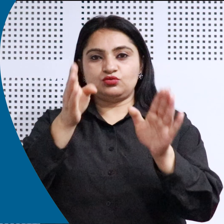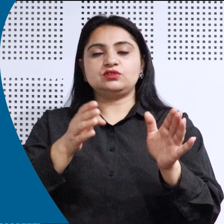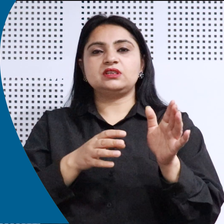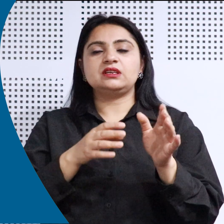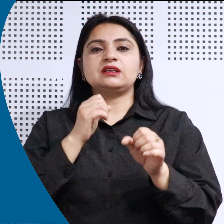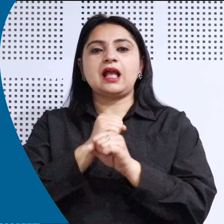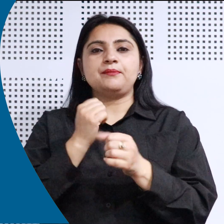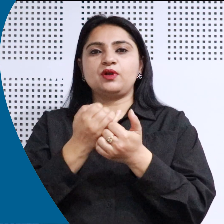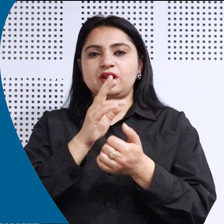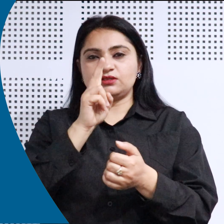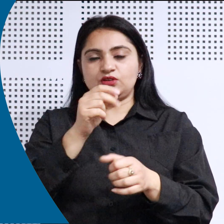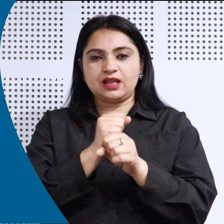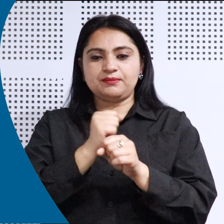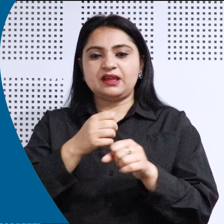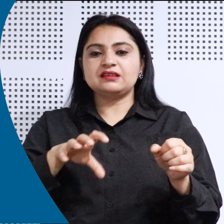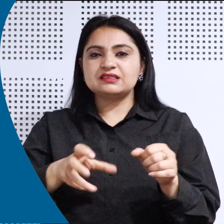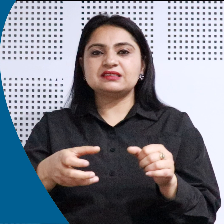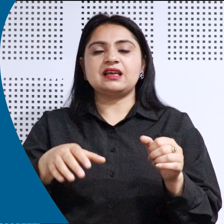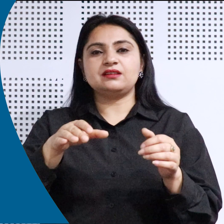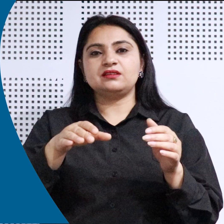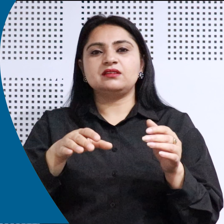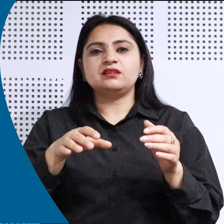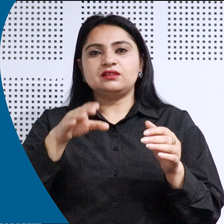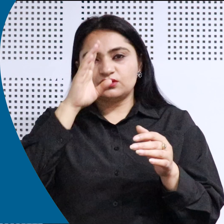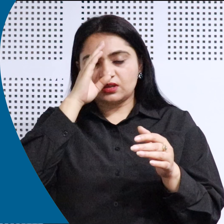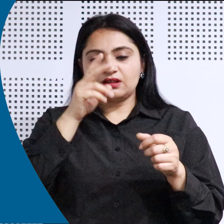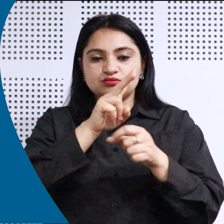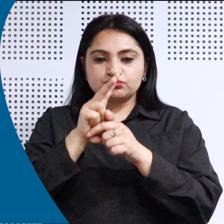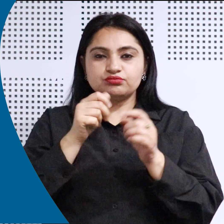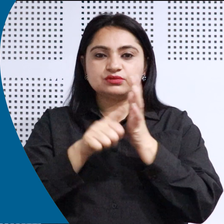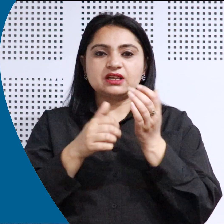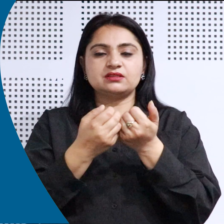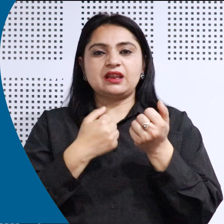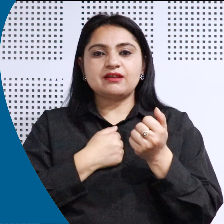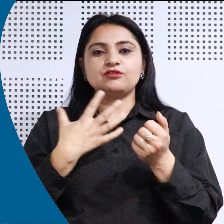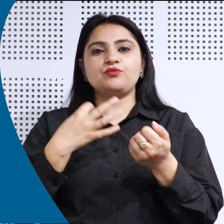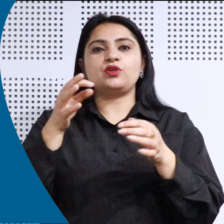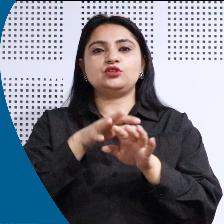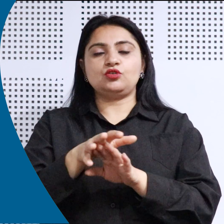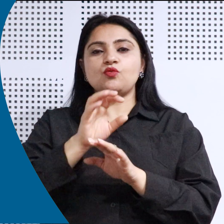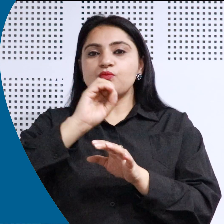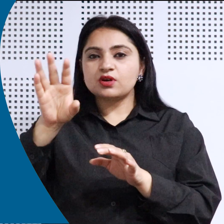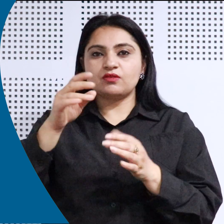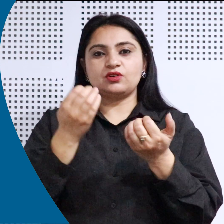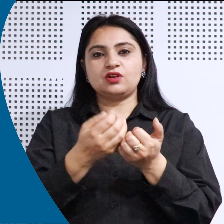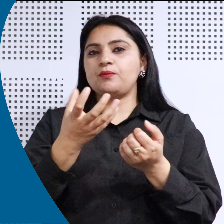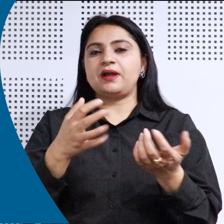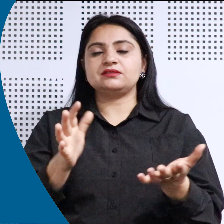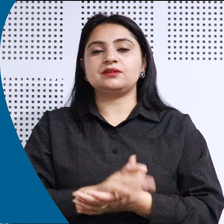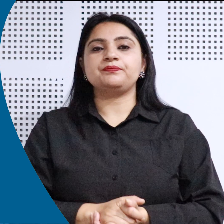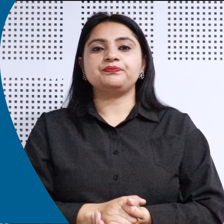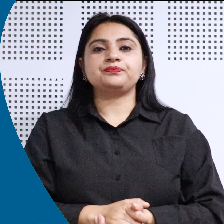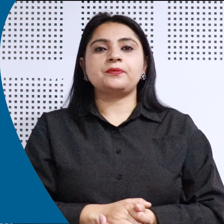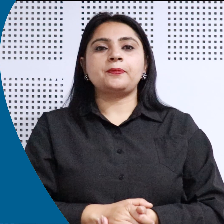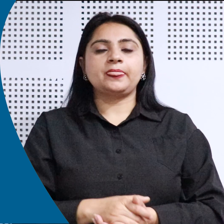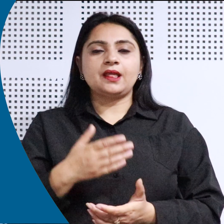कामहरू, ती कामहरूलाई स्थानीय सरकारले कुनै अनुगमन, निरीक्षण, हेर्ने र चेक जाँच गर्ने आफ्ना प्रतिनिधिहरू खटाउने गरेको पाइएको छैन। मेरो